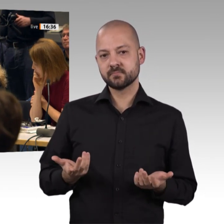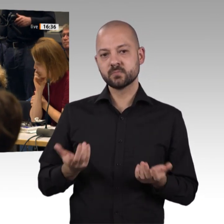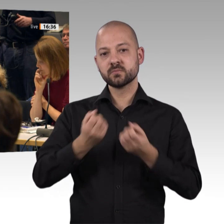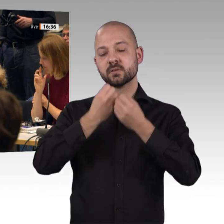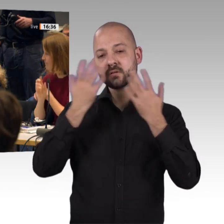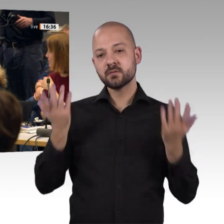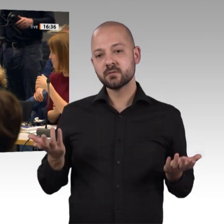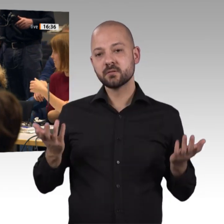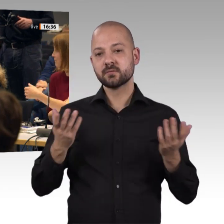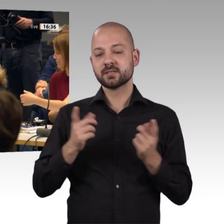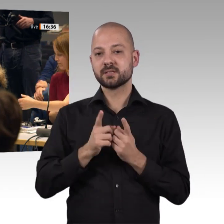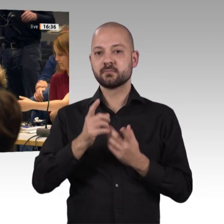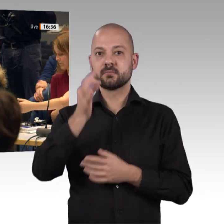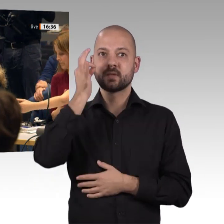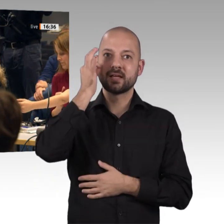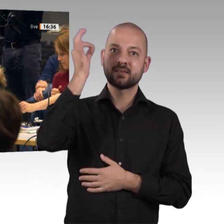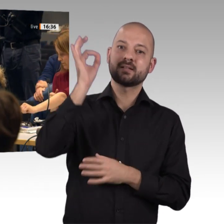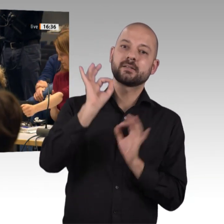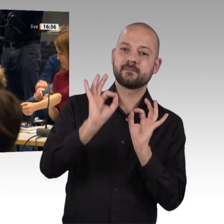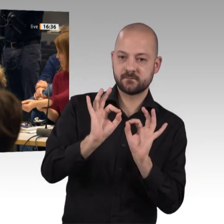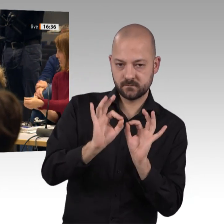weil, das hatte ich eben schon versucht,